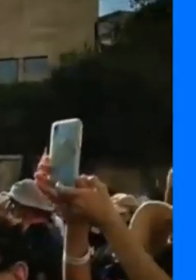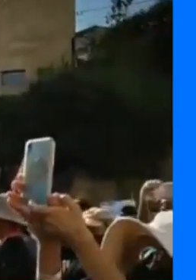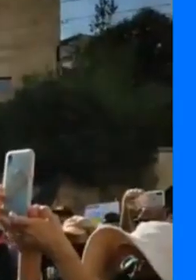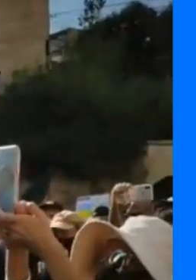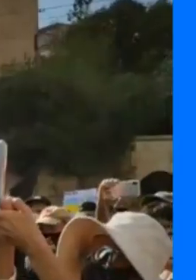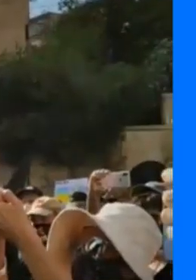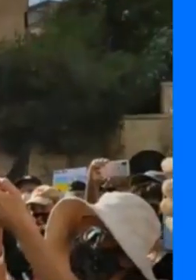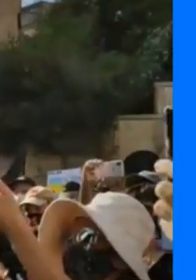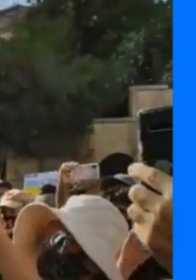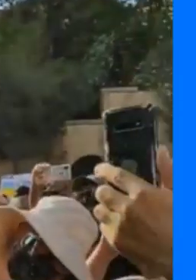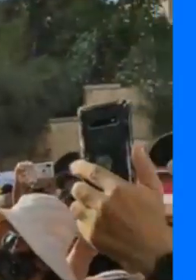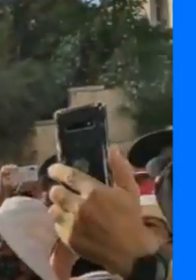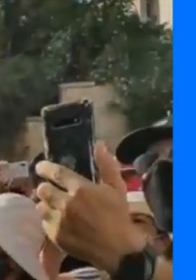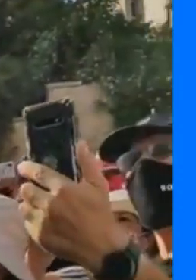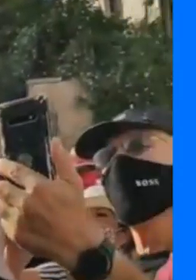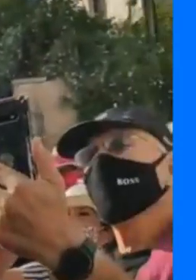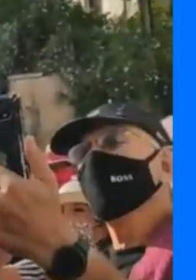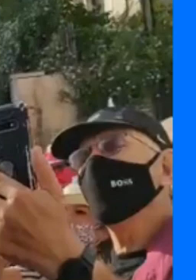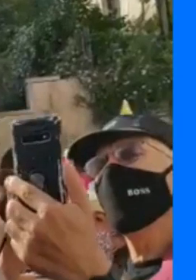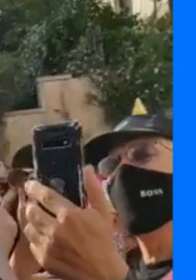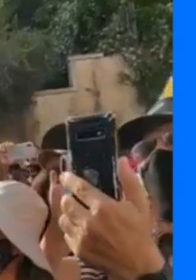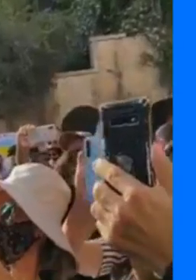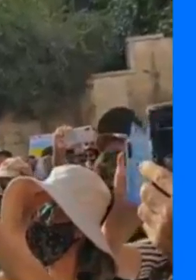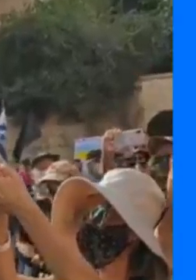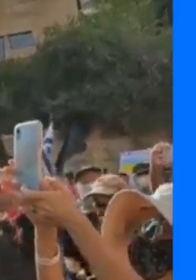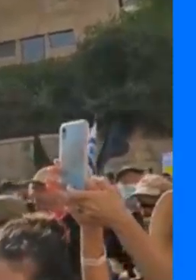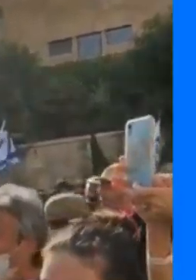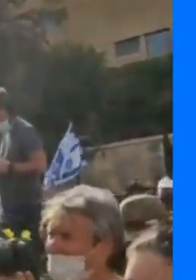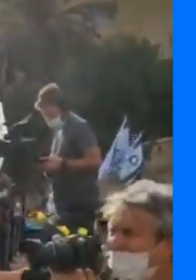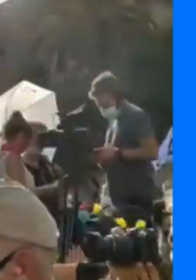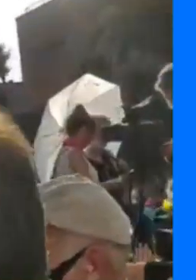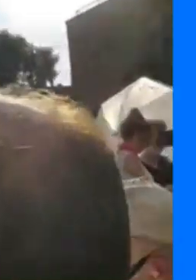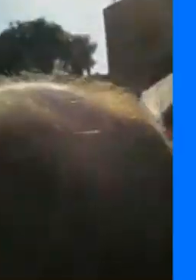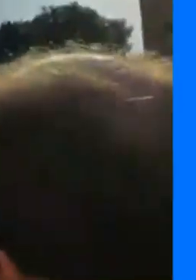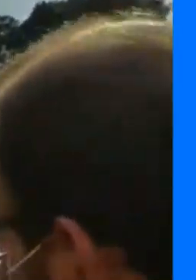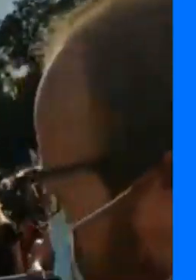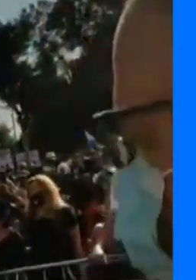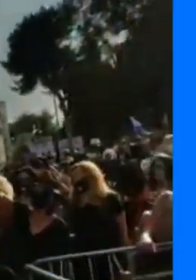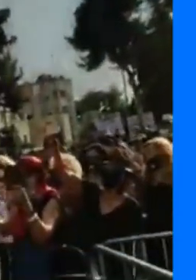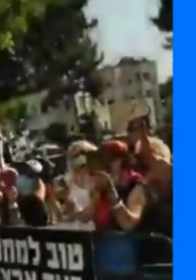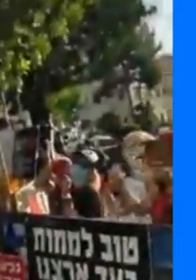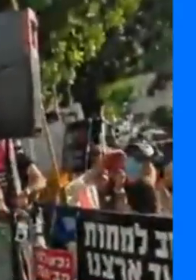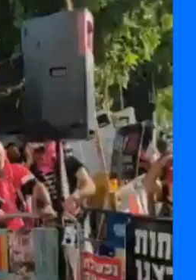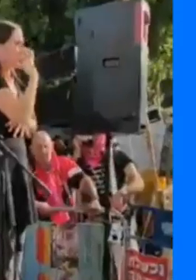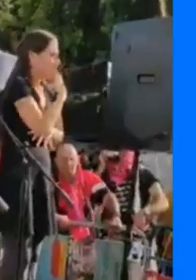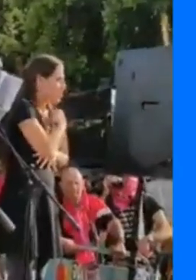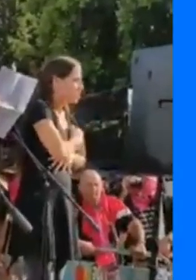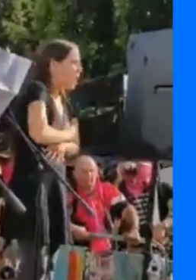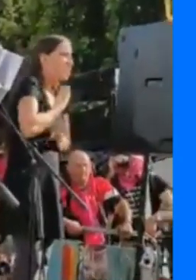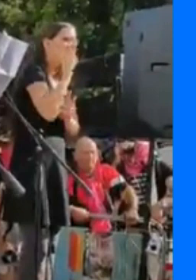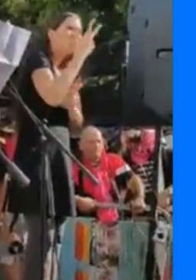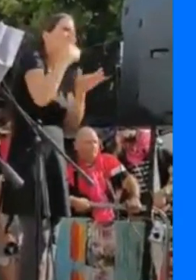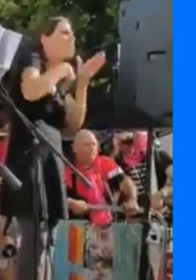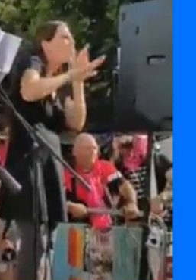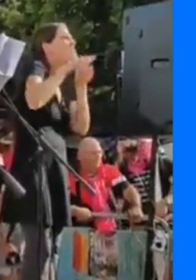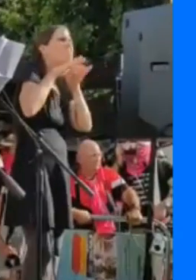בית המשפט העליון, ישבתי מבויש ונחלם ואבל מול למעלה